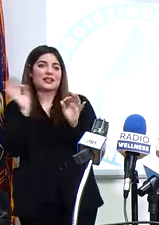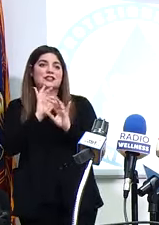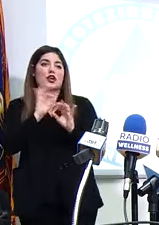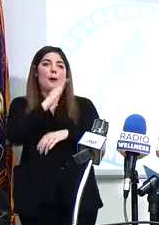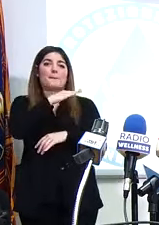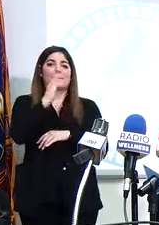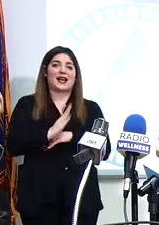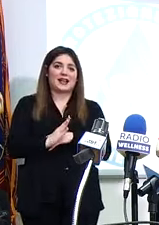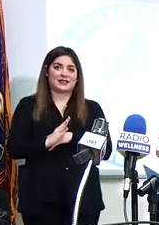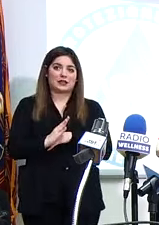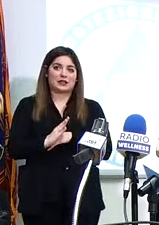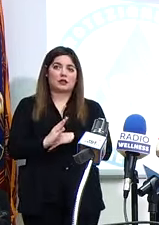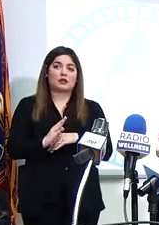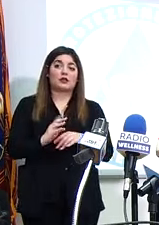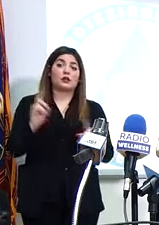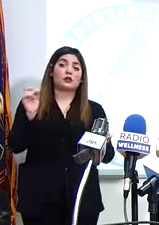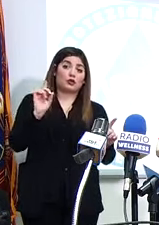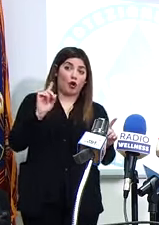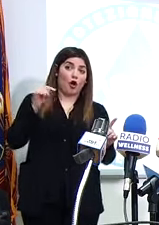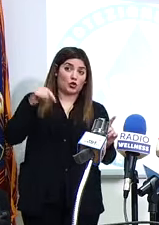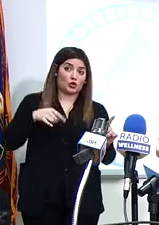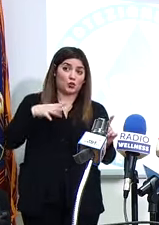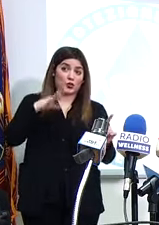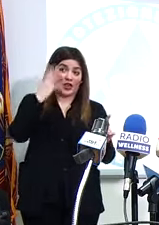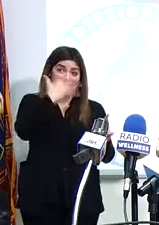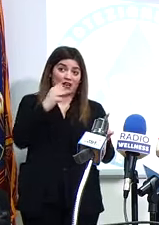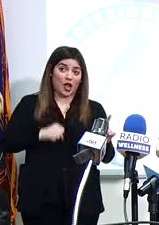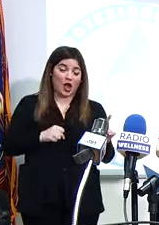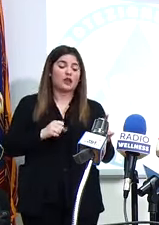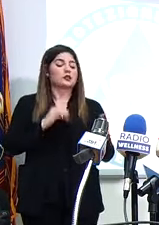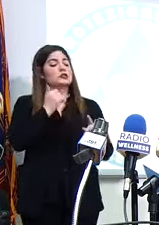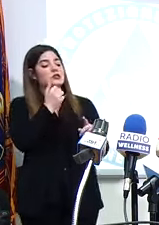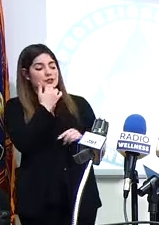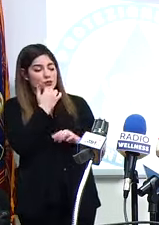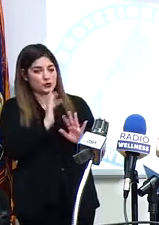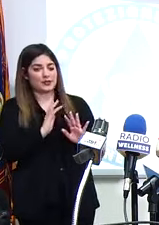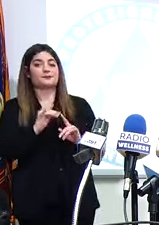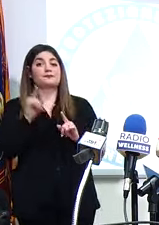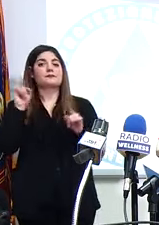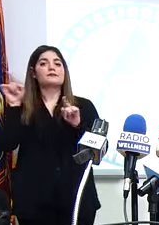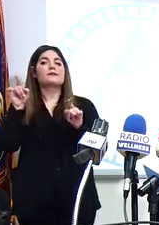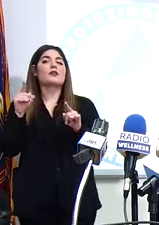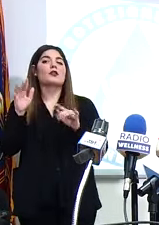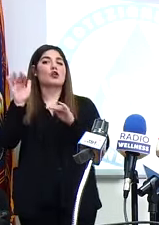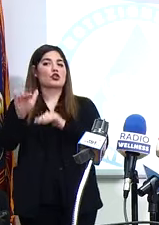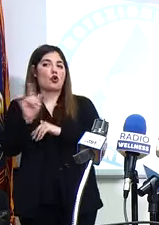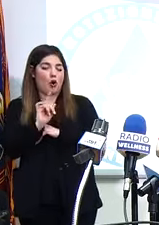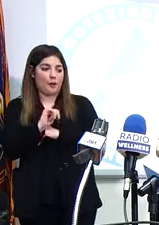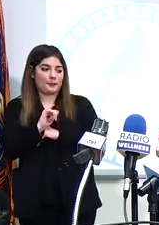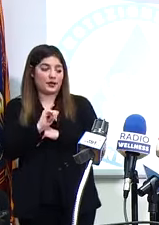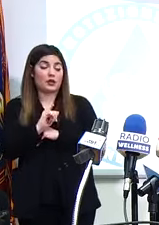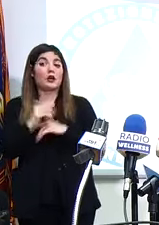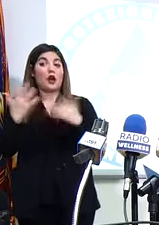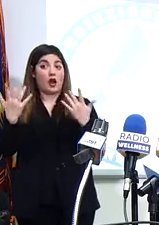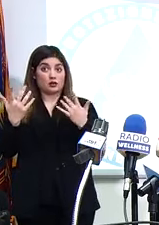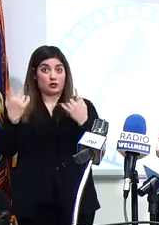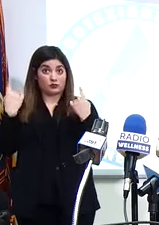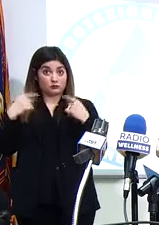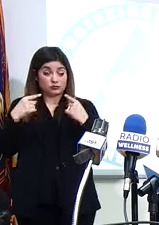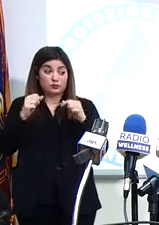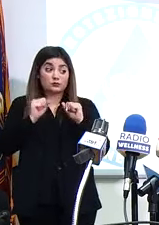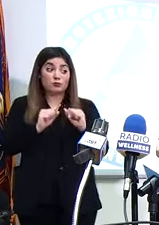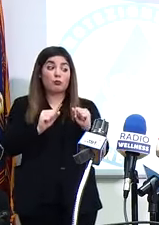E sudafricana. Poi, sudafricana. E poi volevo chiederle, l'anticorpo monoclonale può essere la